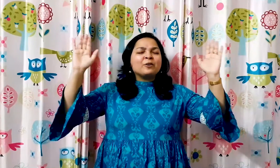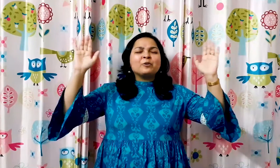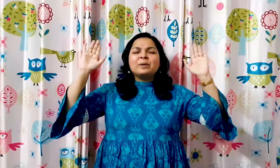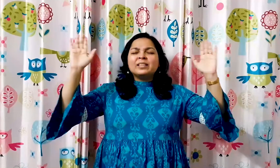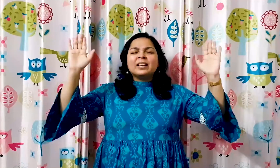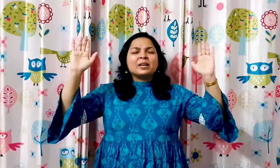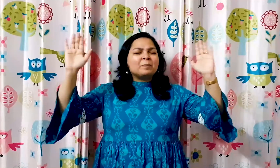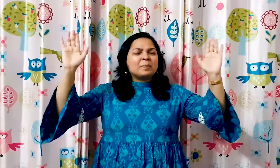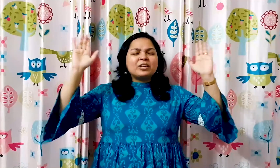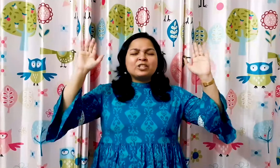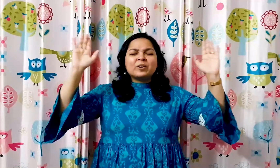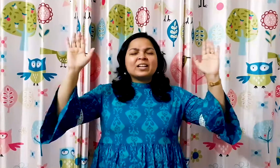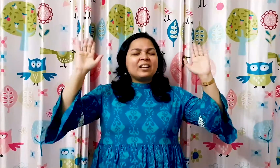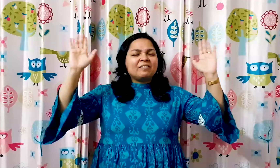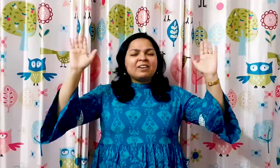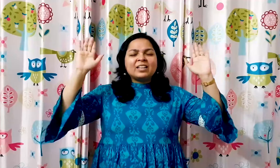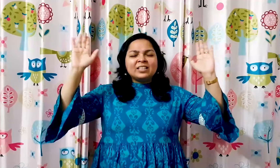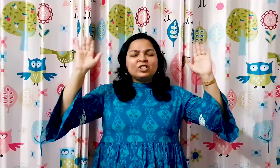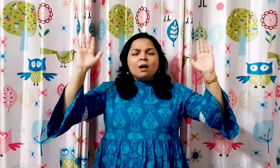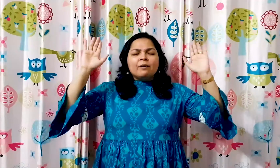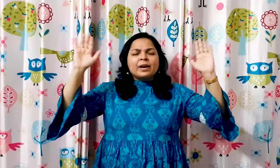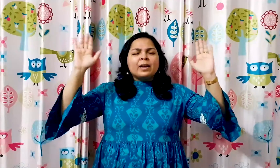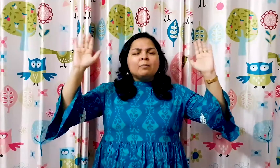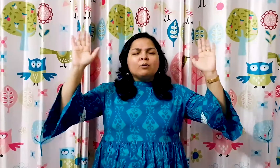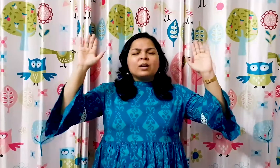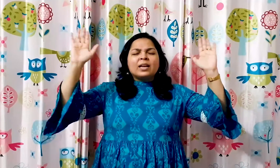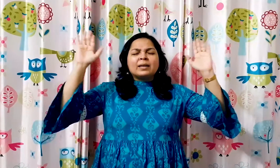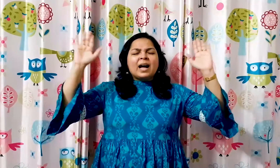उठाकर आंखों को बंद कर परमेश्वर का धन्यवाद